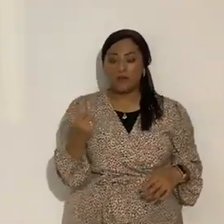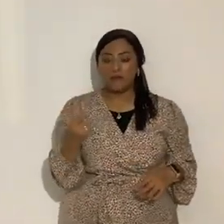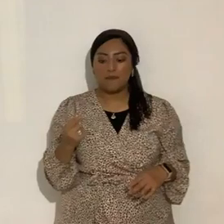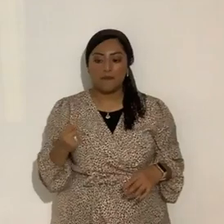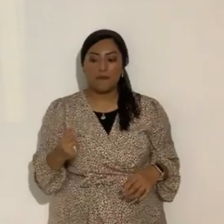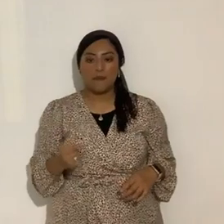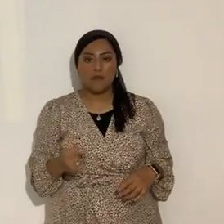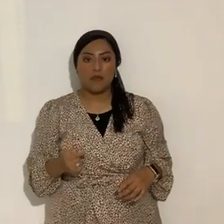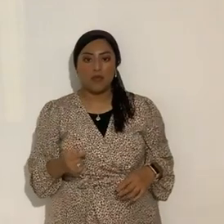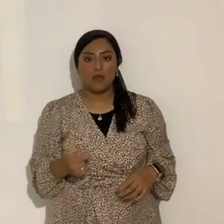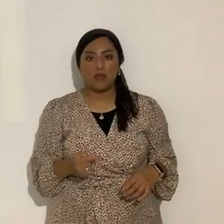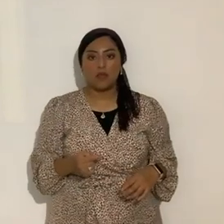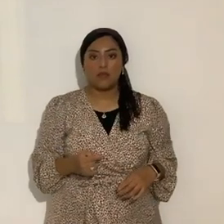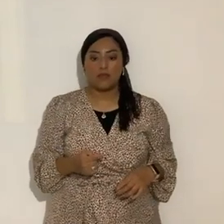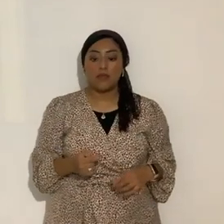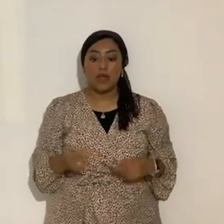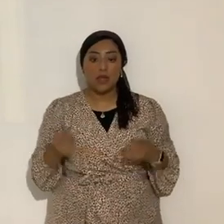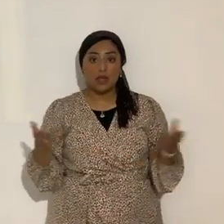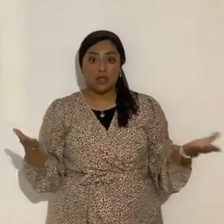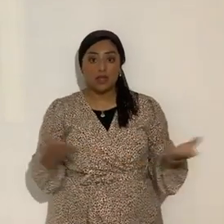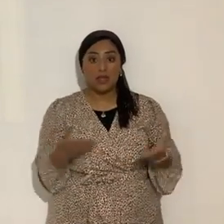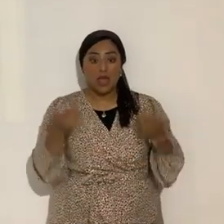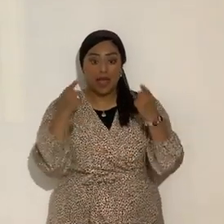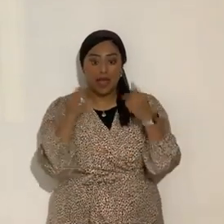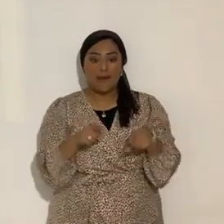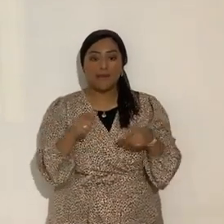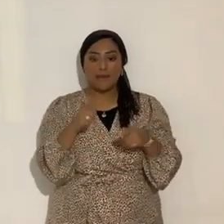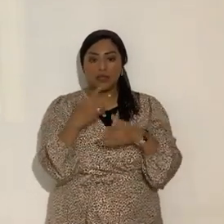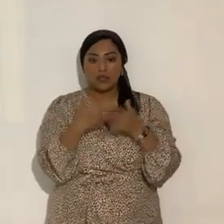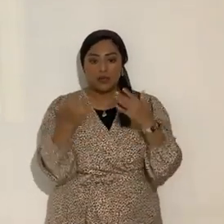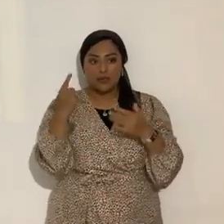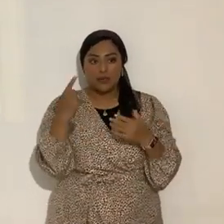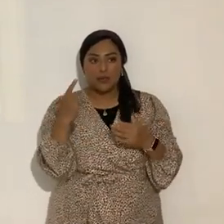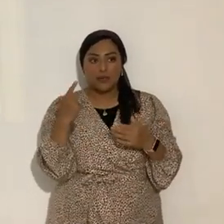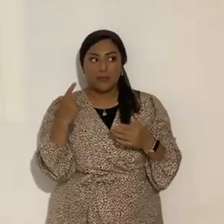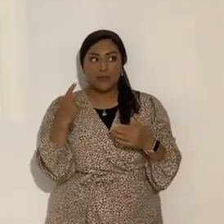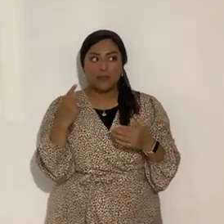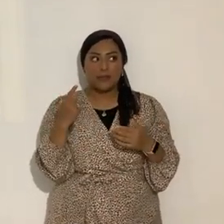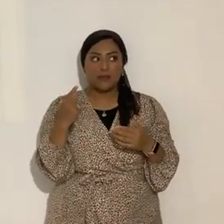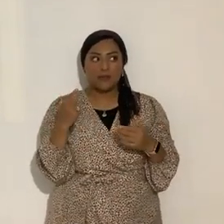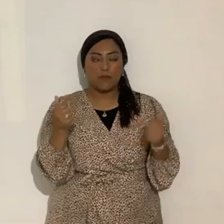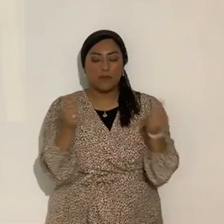Y entonces sucede aquí algo muy curioso